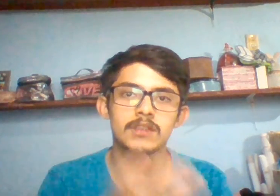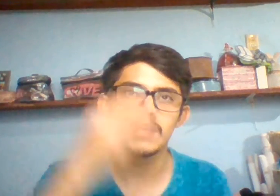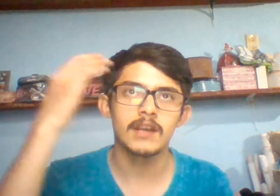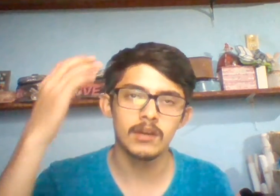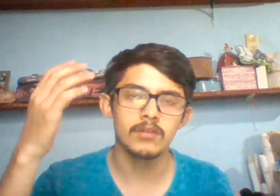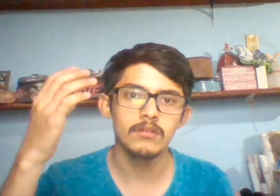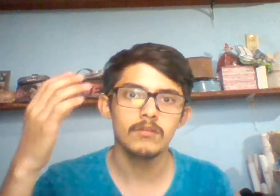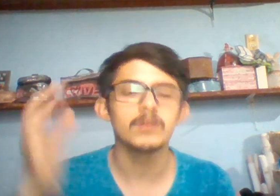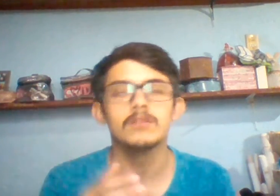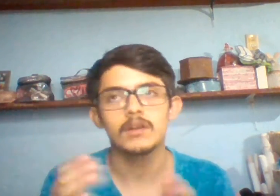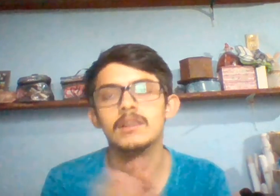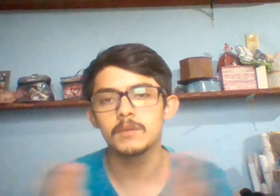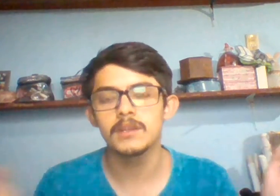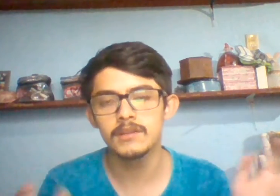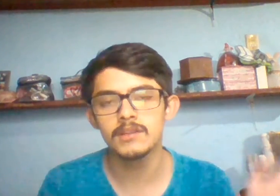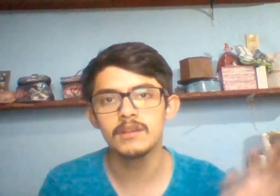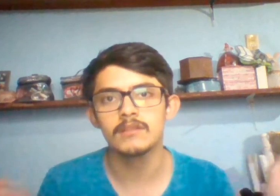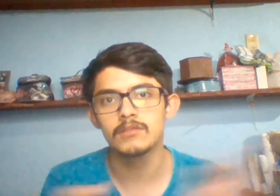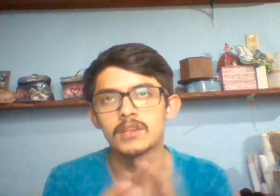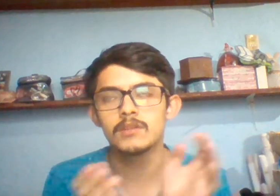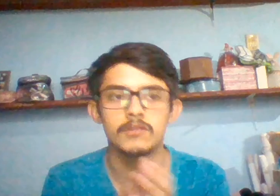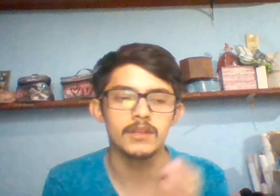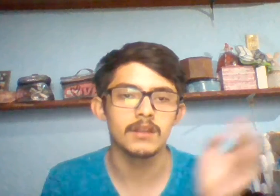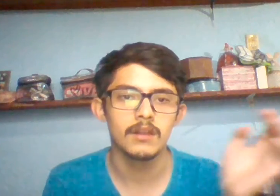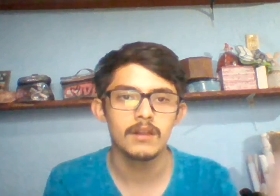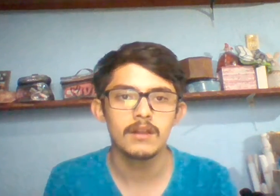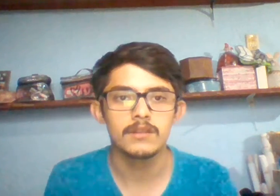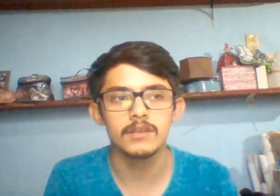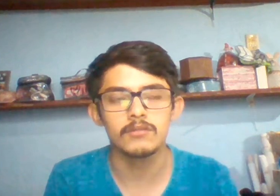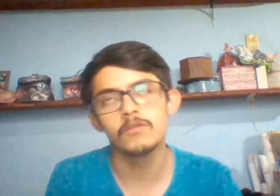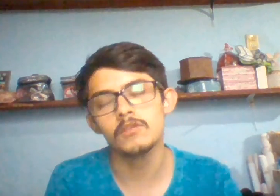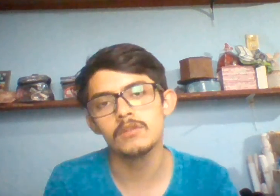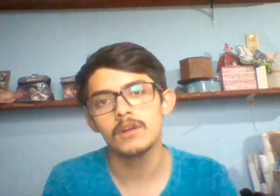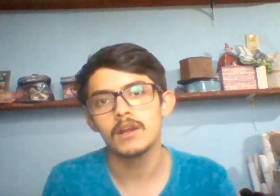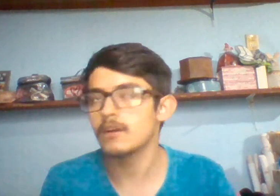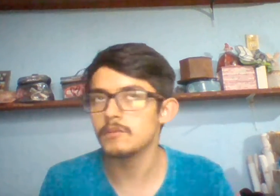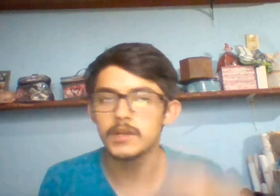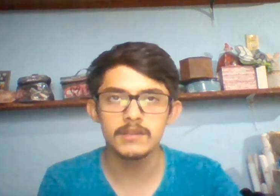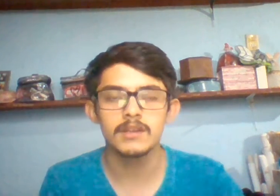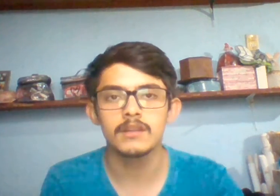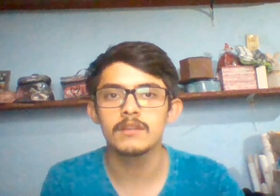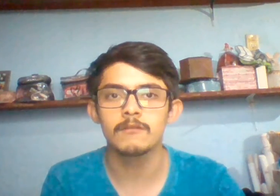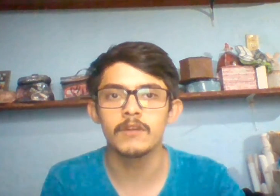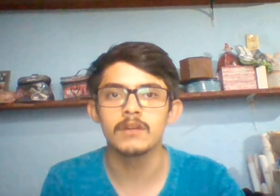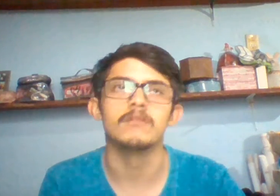soltar calor, bueno, al dividirse los átomos del sulfuro a convertirse en fuego,